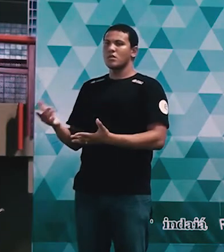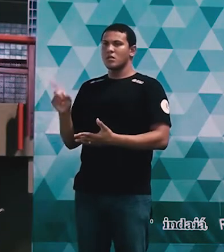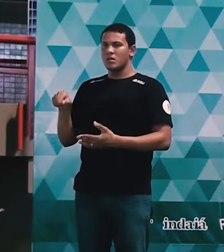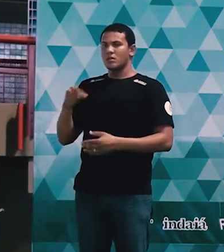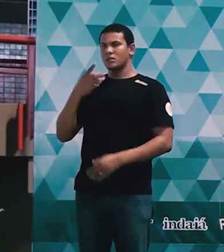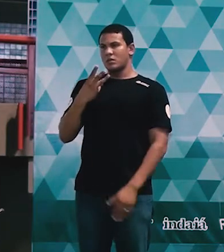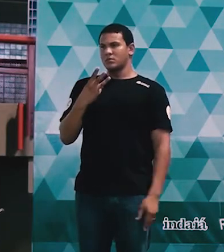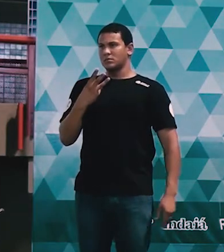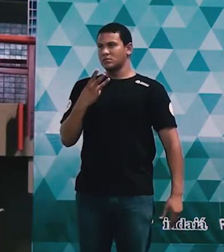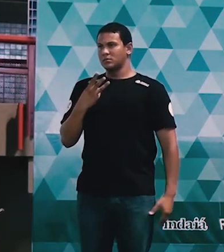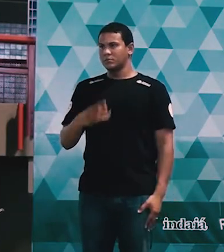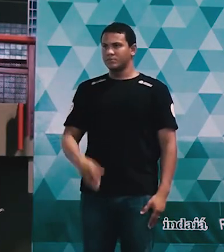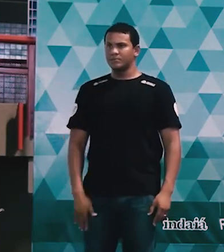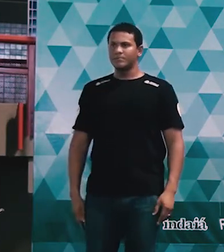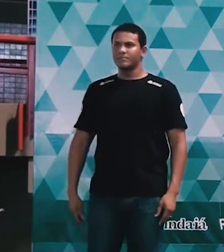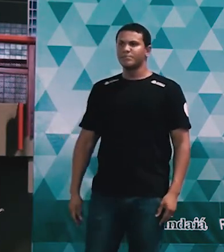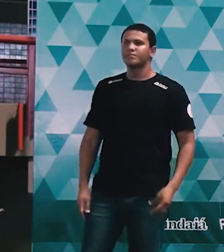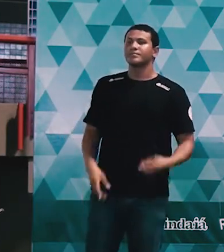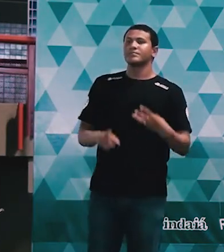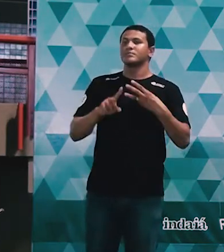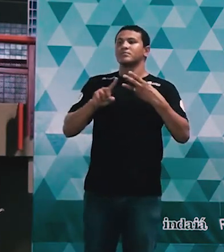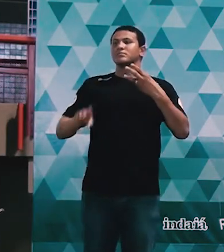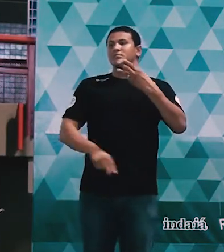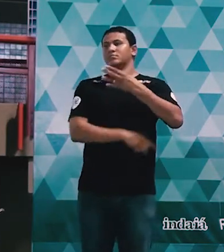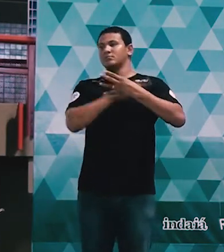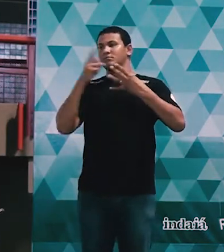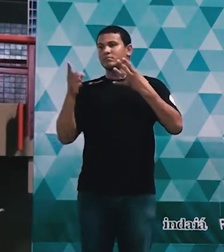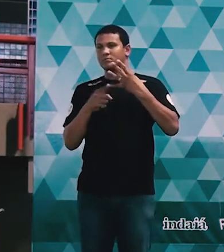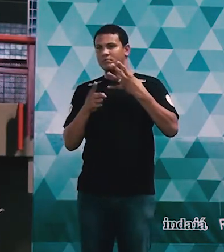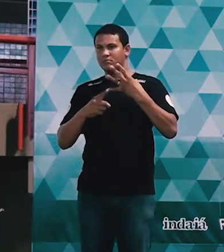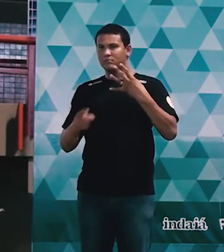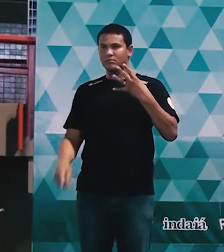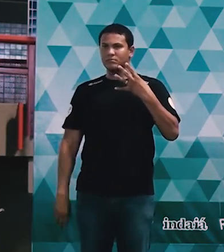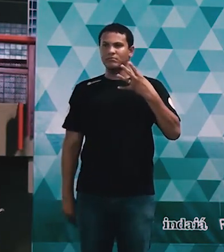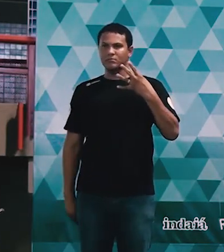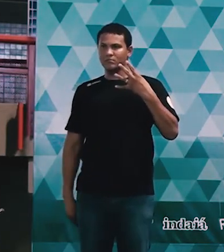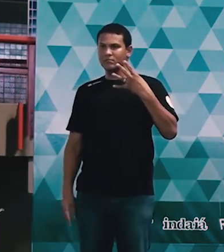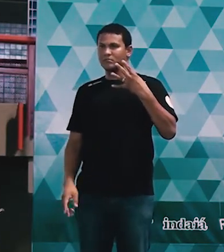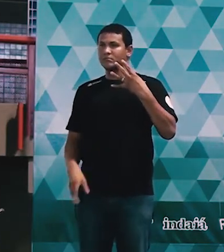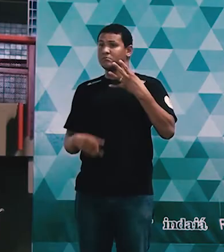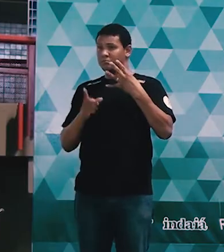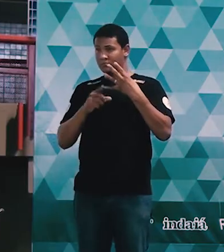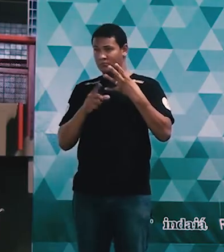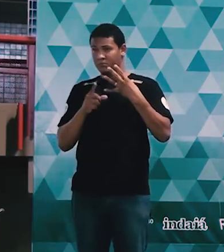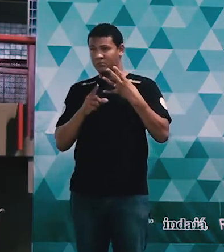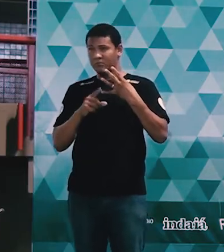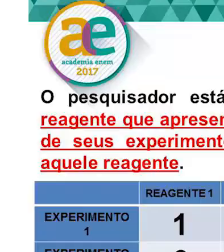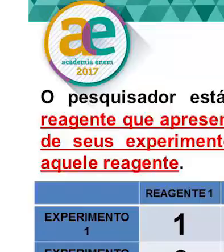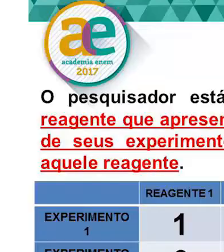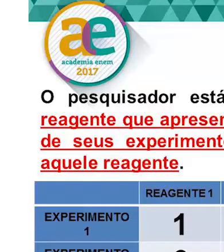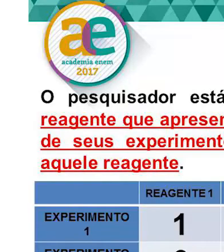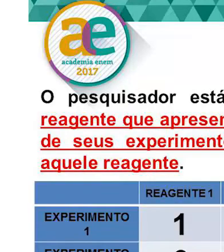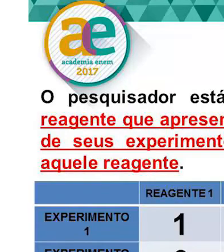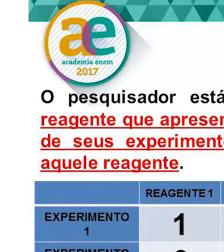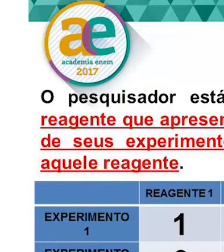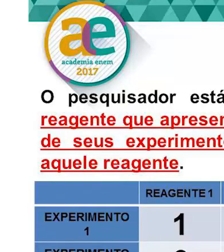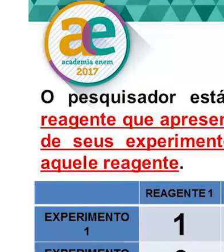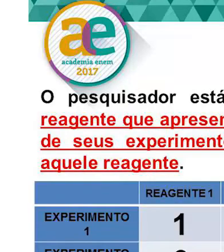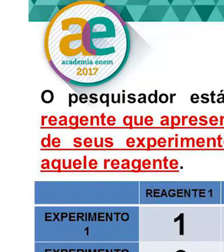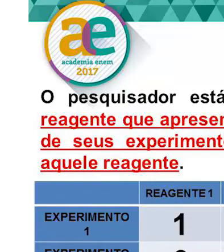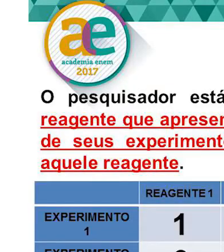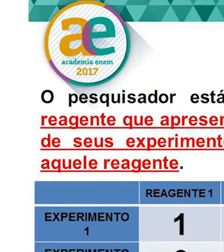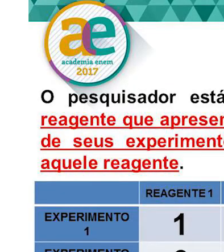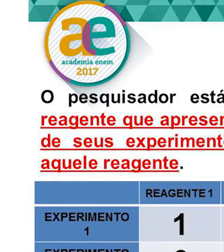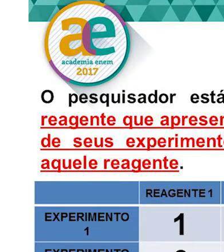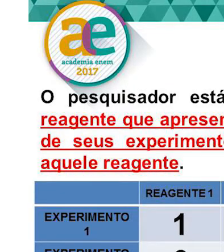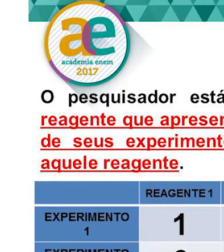Certo? Vamos agora fazer para o experimento 4. Vamos mais rápido agora. Para o experimento 4, ó, eu tenho 2, 4, 7,